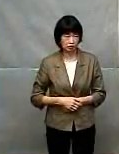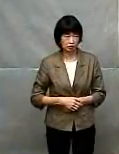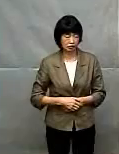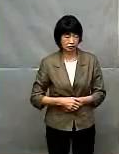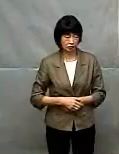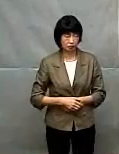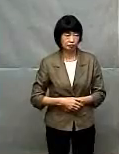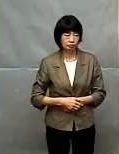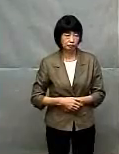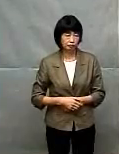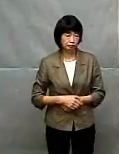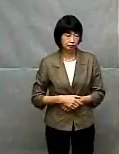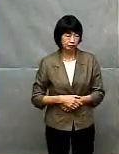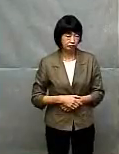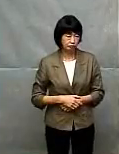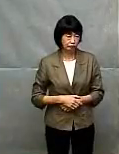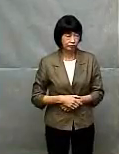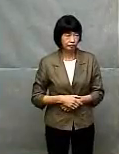ございました。